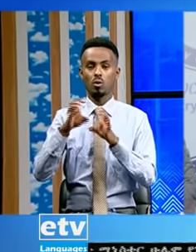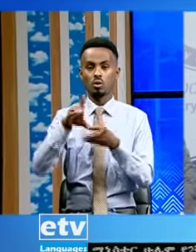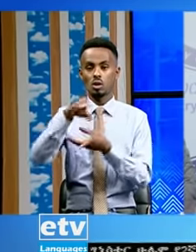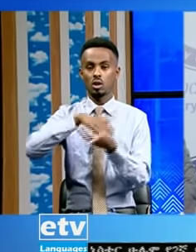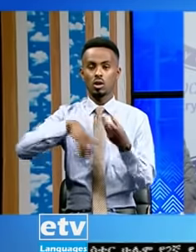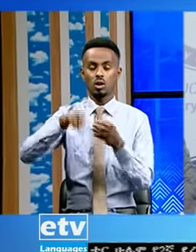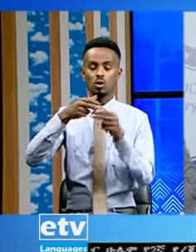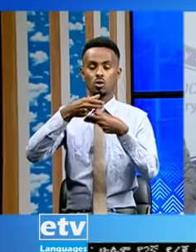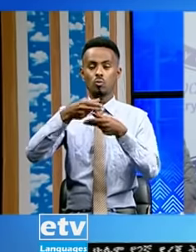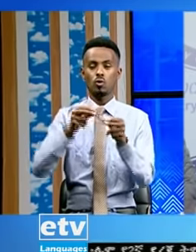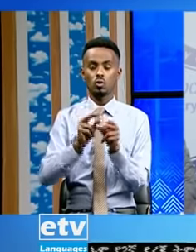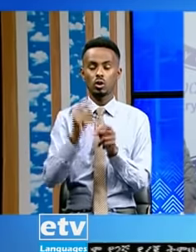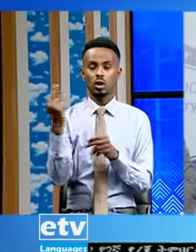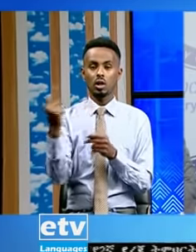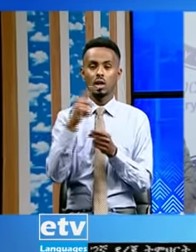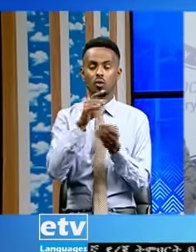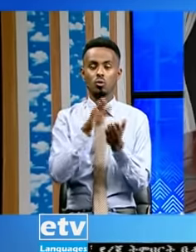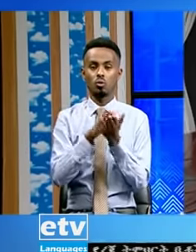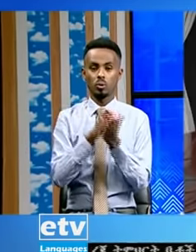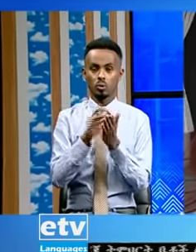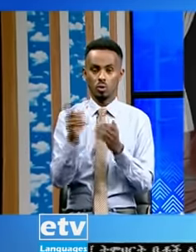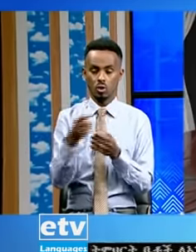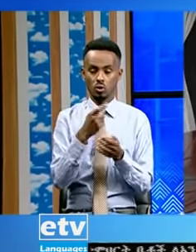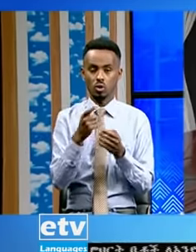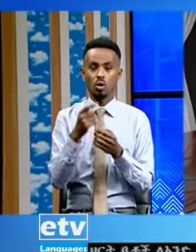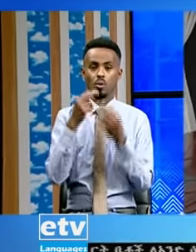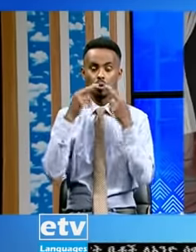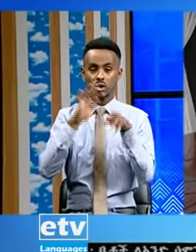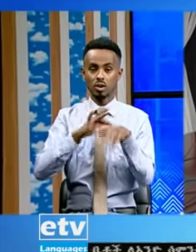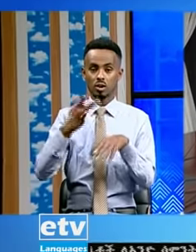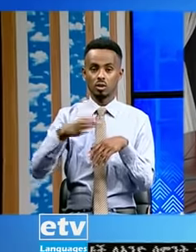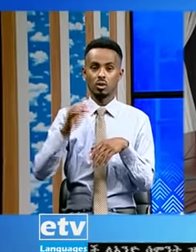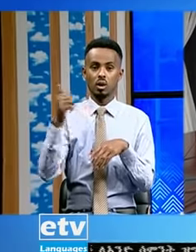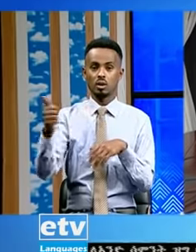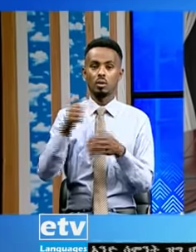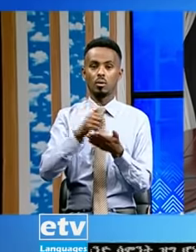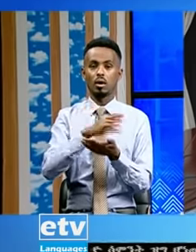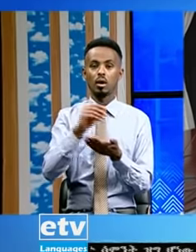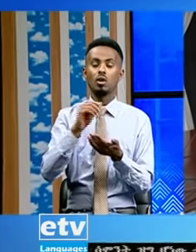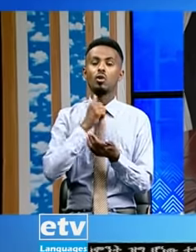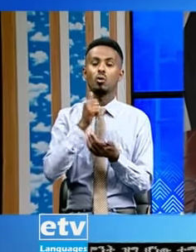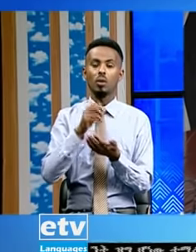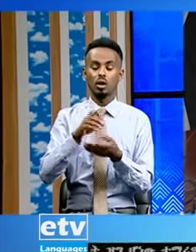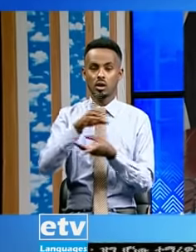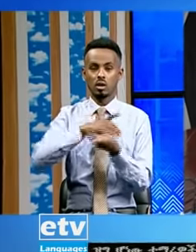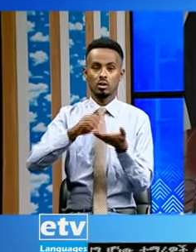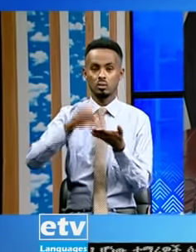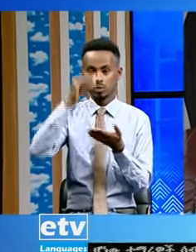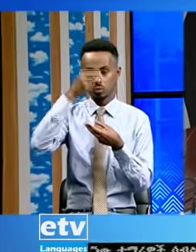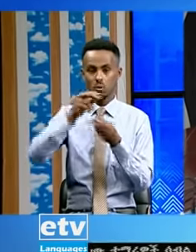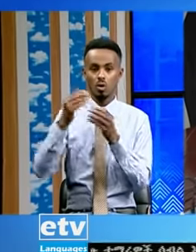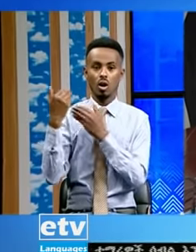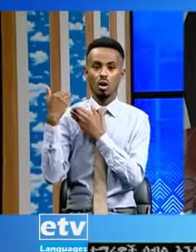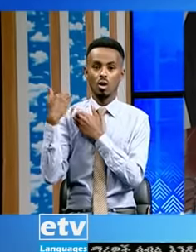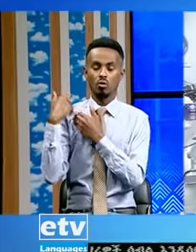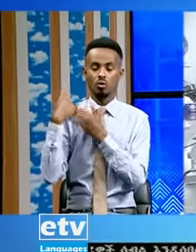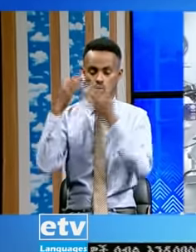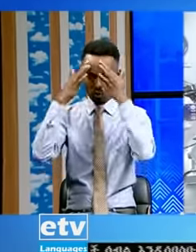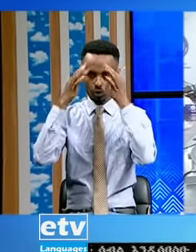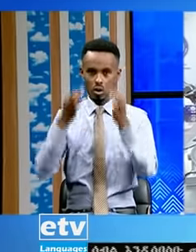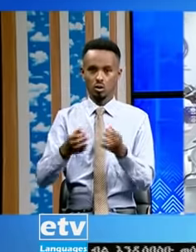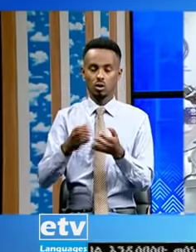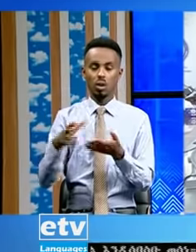የክልል ቢሮዎችና እያንዳንዱ ትምህርት ቤት በራሱ። በመግለጫው ላይ የተገኙት የአዲስ አበባና የኦሮሚያ ክልል ትምህርት ቢሮ ኃላፊዎችም